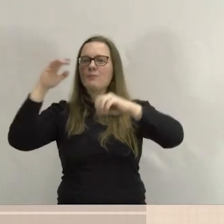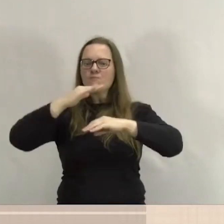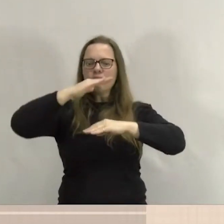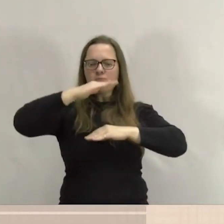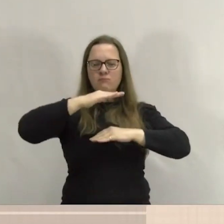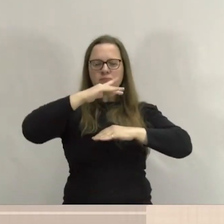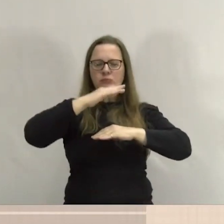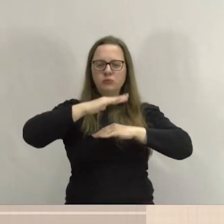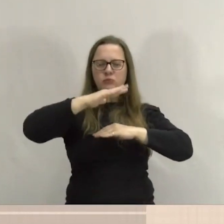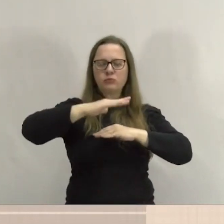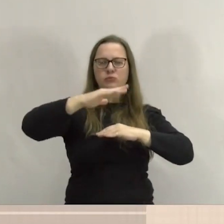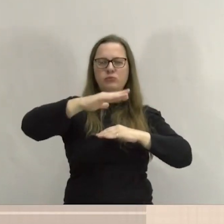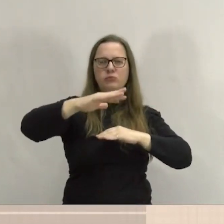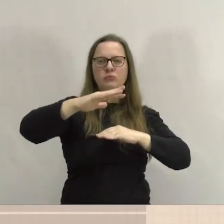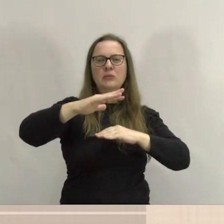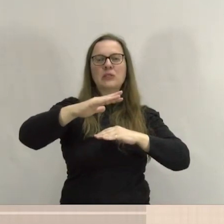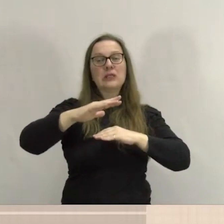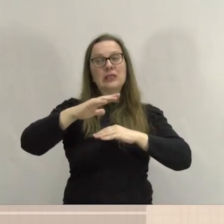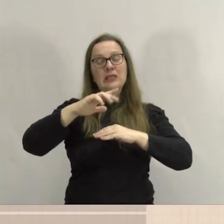tem uma ordem?